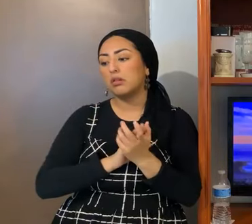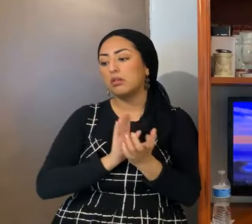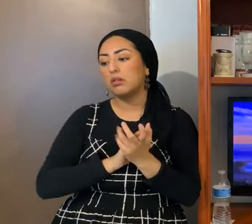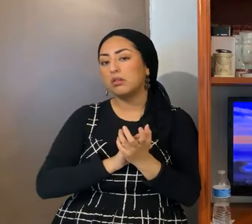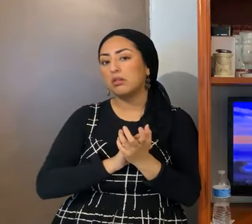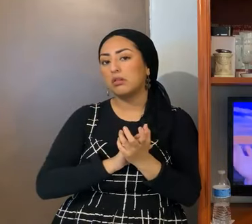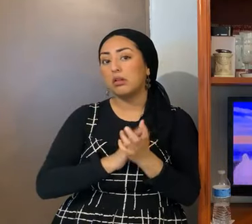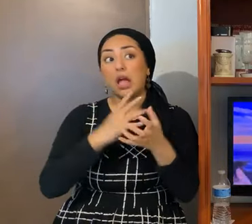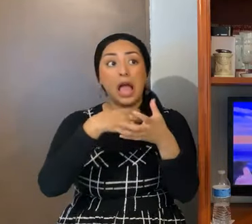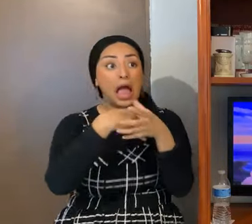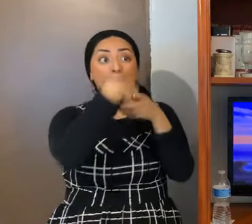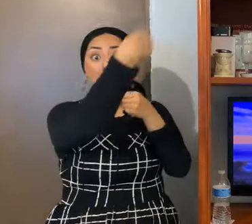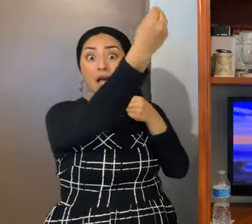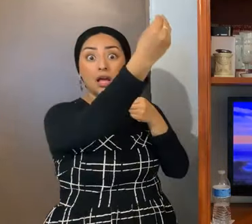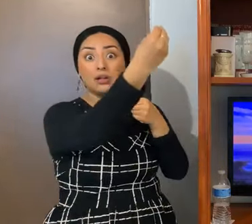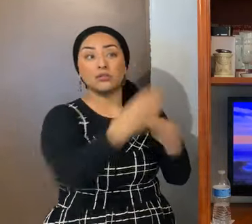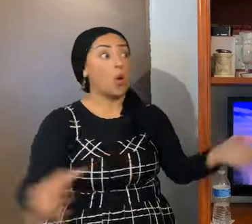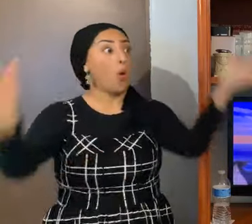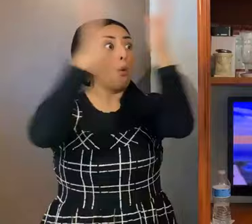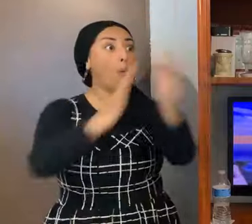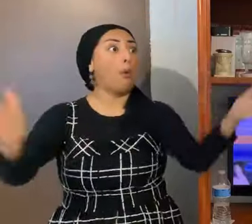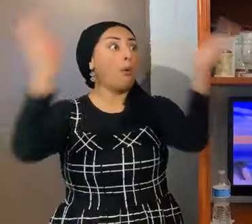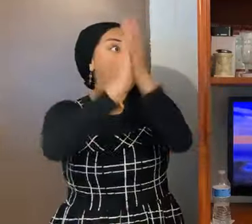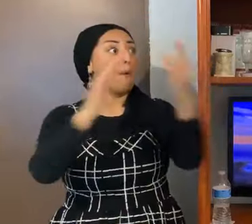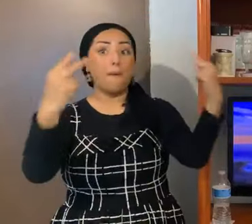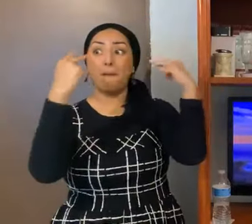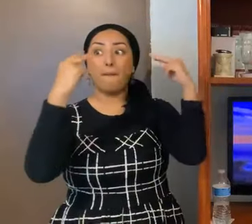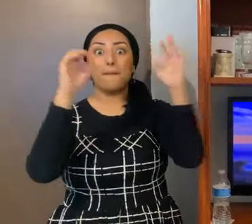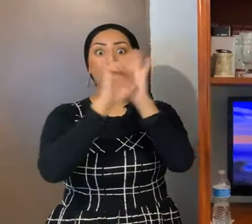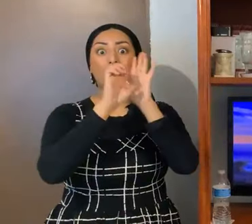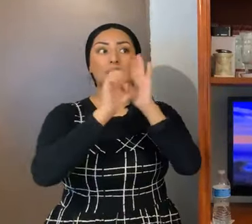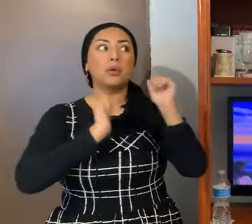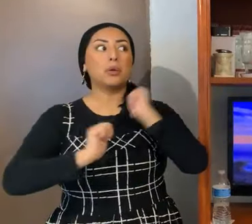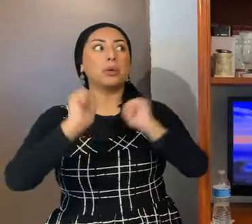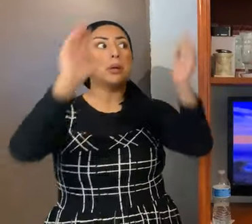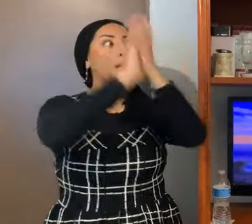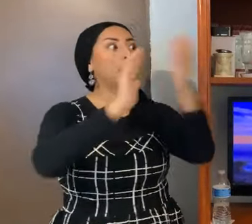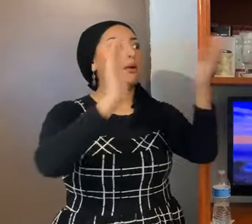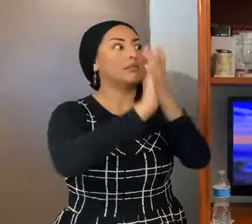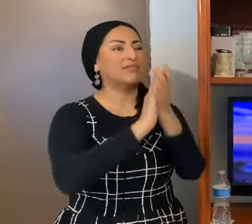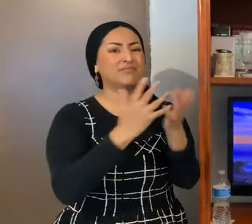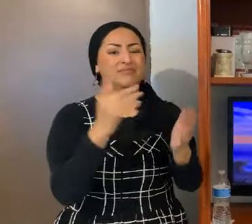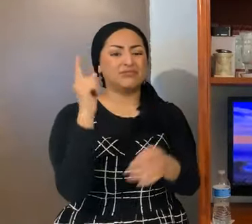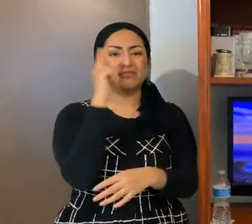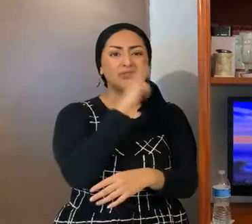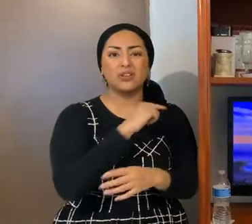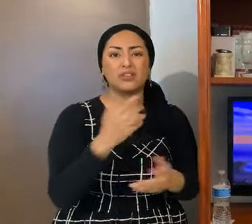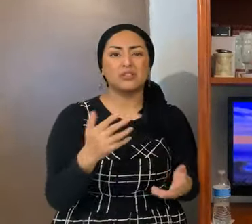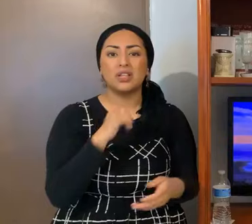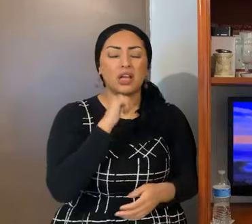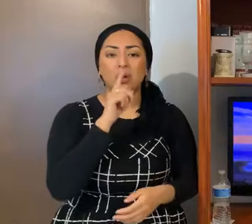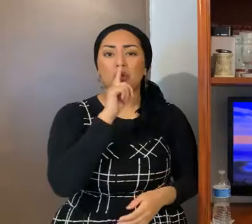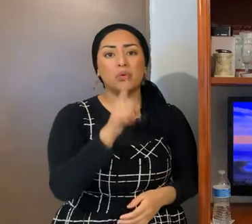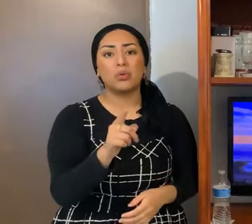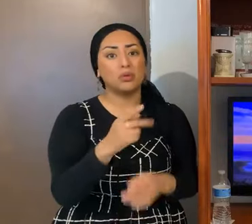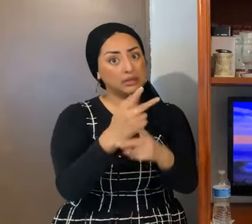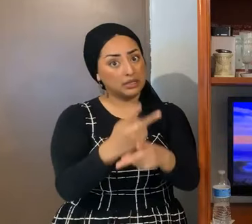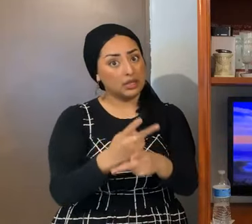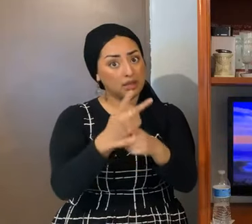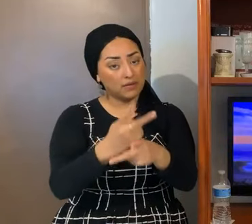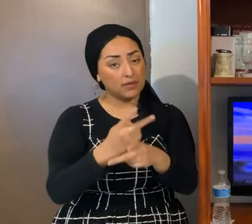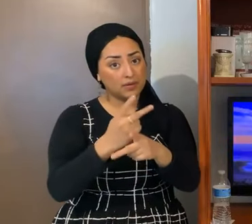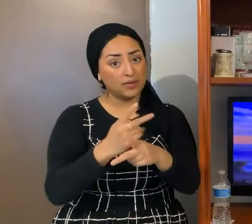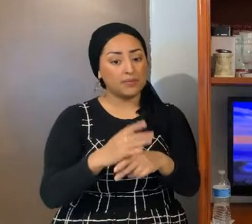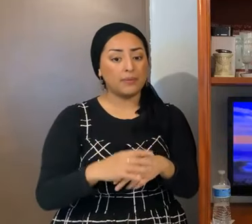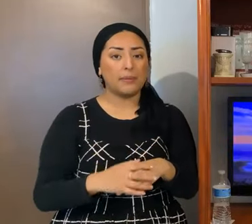larga, y entonces cuando me invitan ahora sí hago un show, eso es un show, pero mucho cuidado. Aparte de